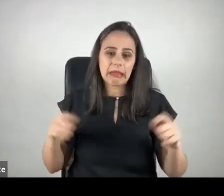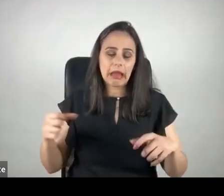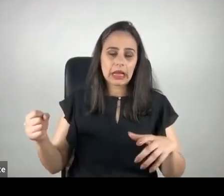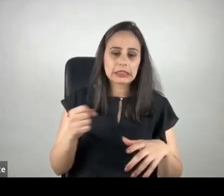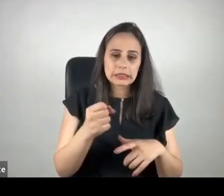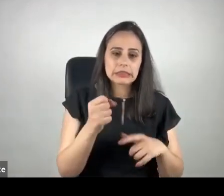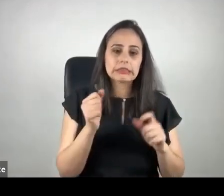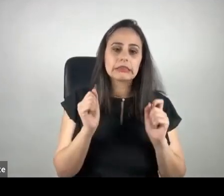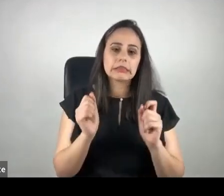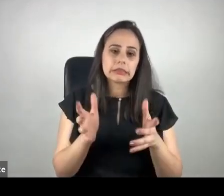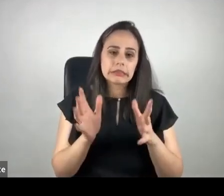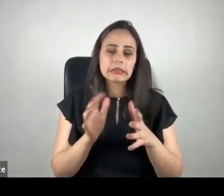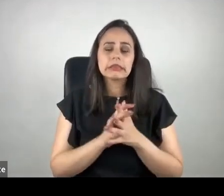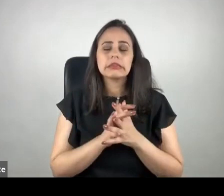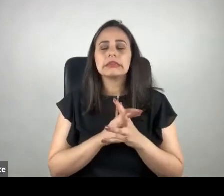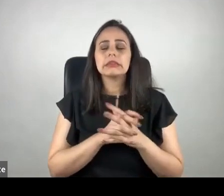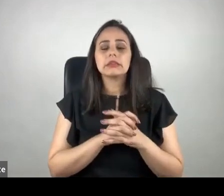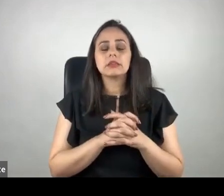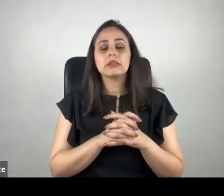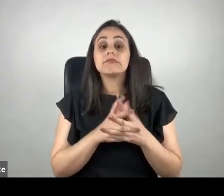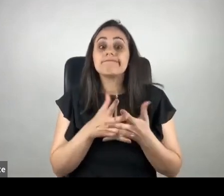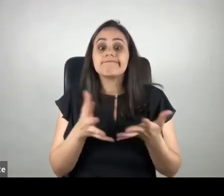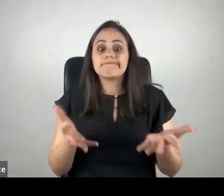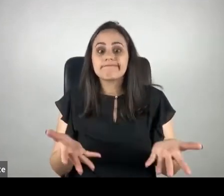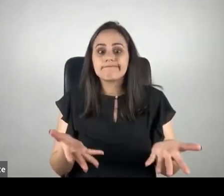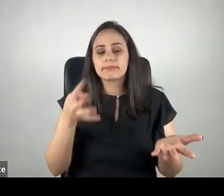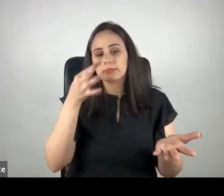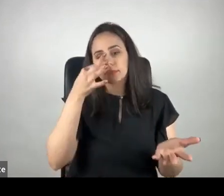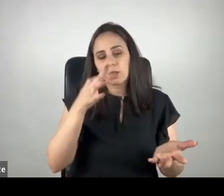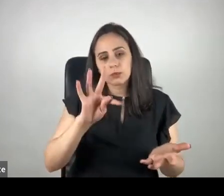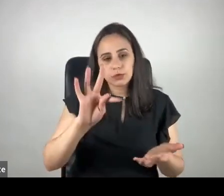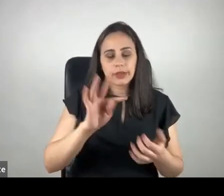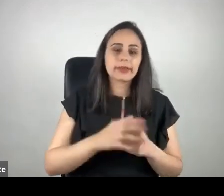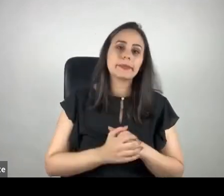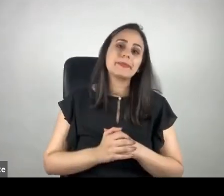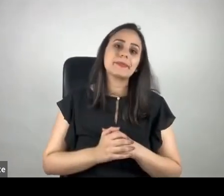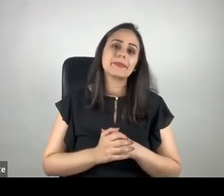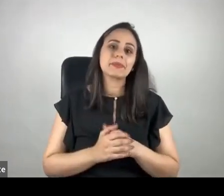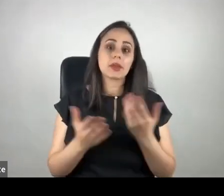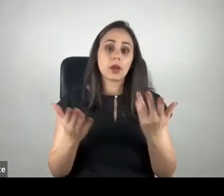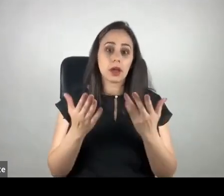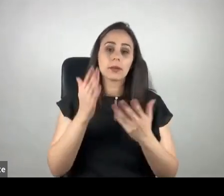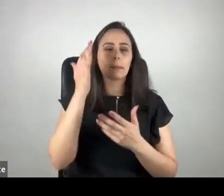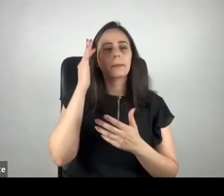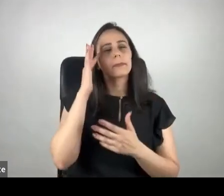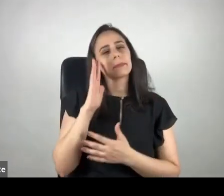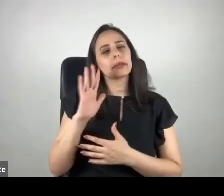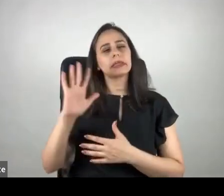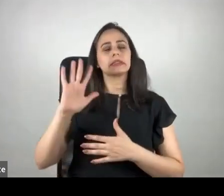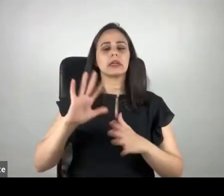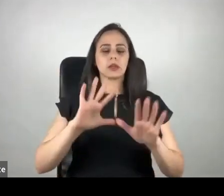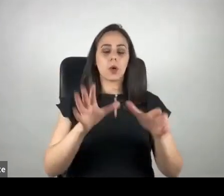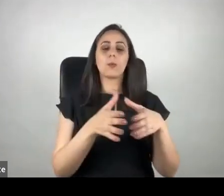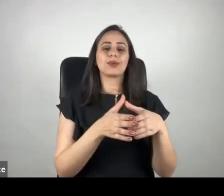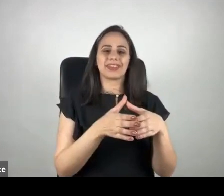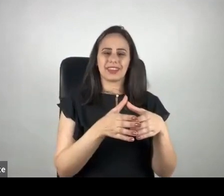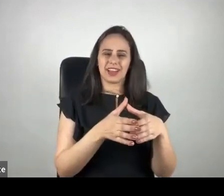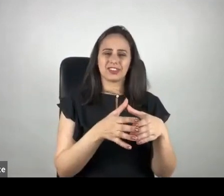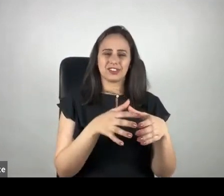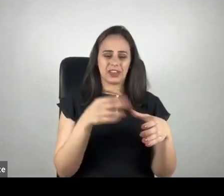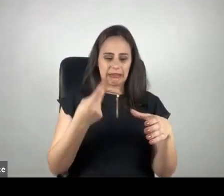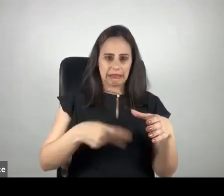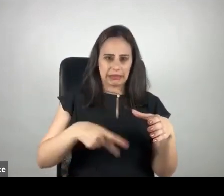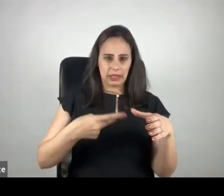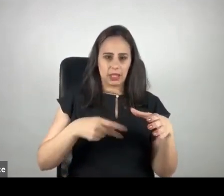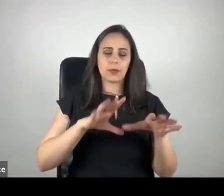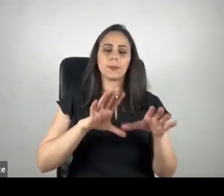assim. E aí, Thierry, pensando aqui na minha realidade da comunidade,